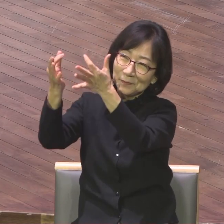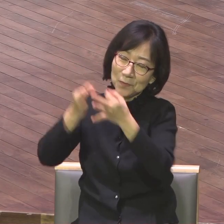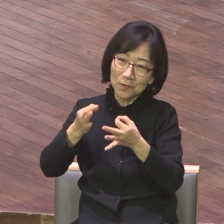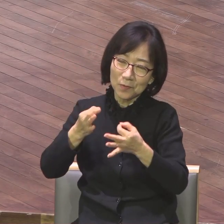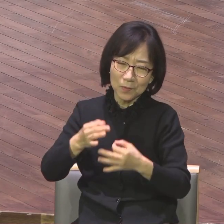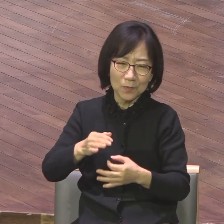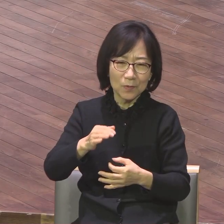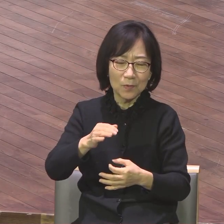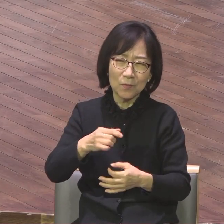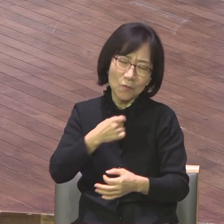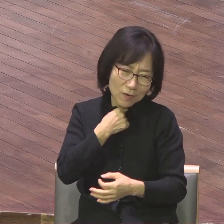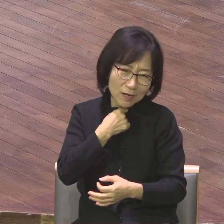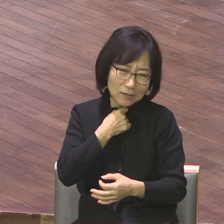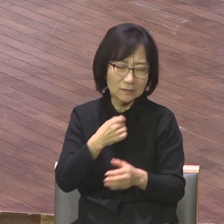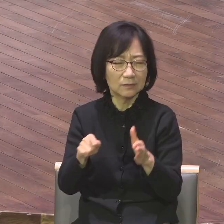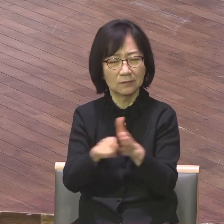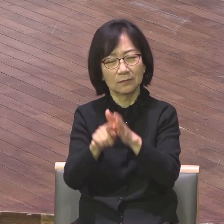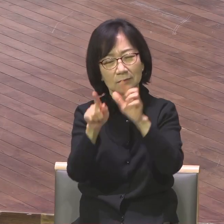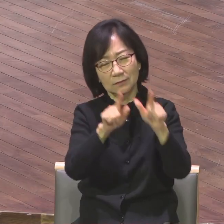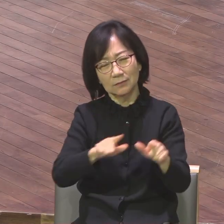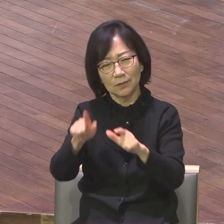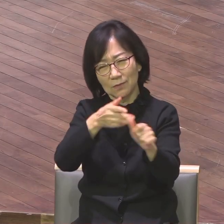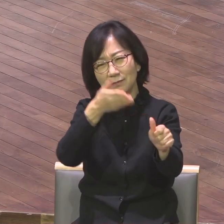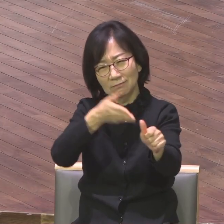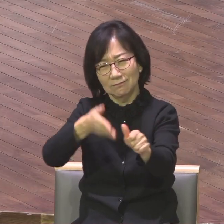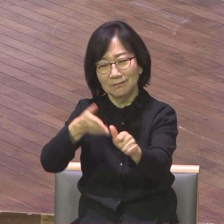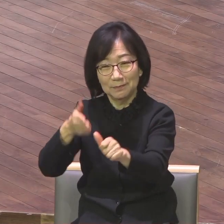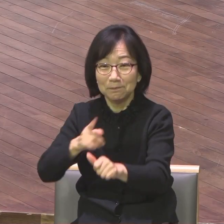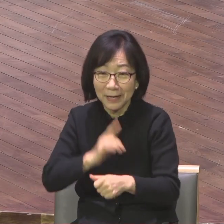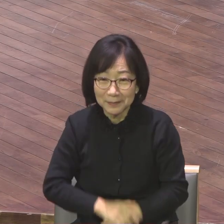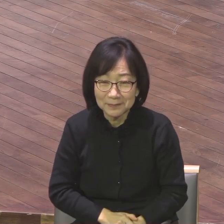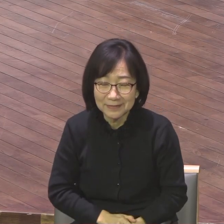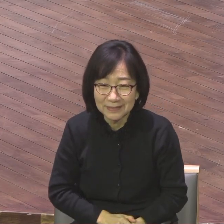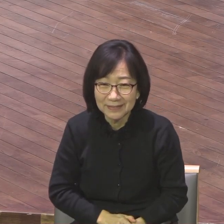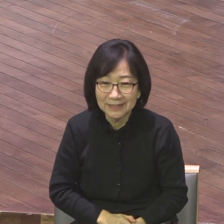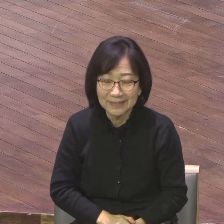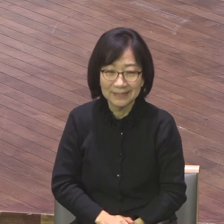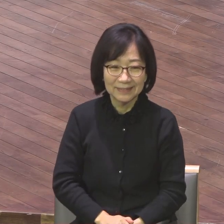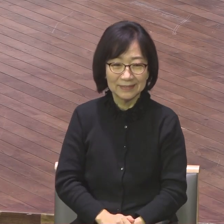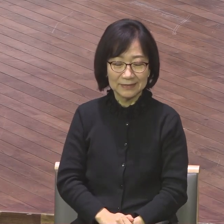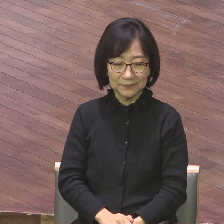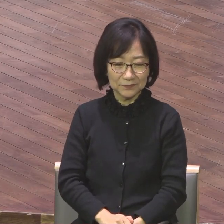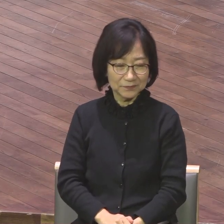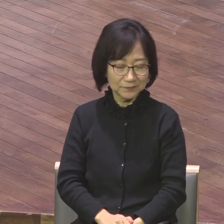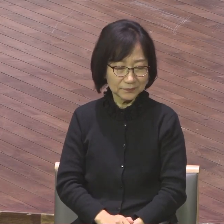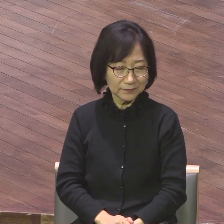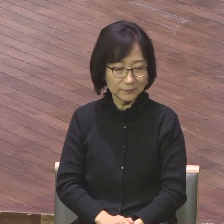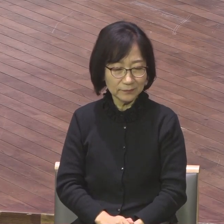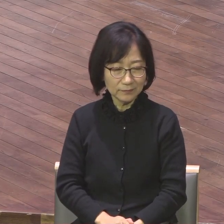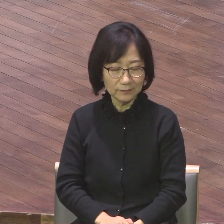해야 한다라는 것을 강조하기 위함입니다. 신앙생활은